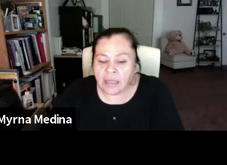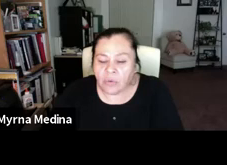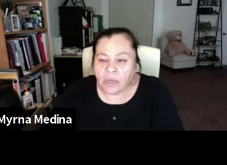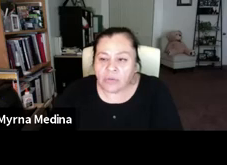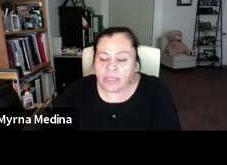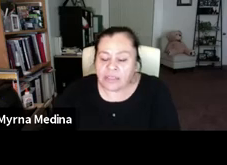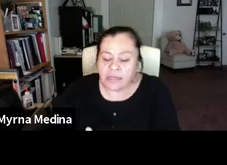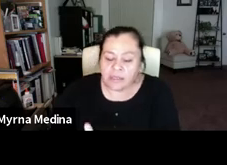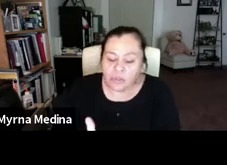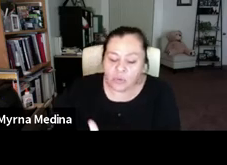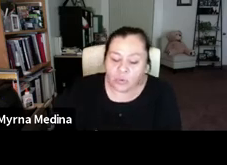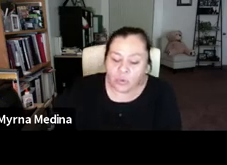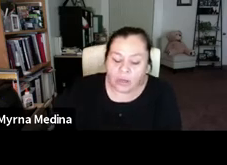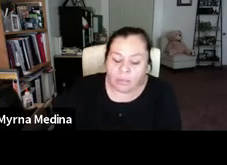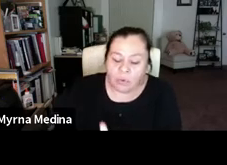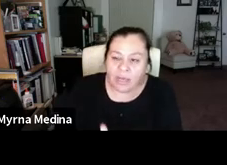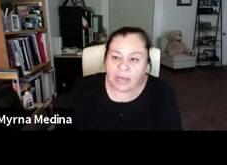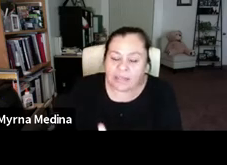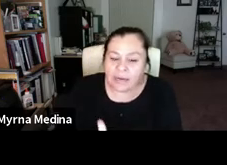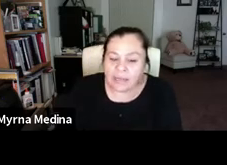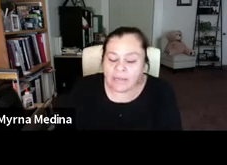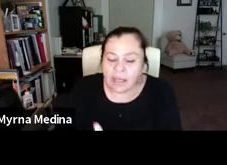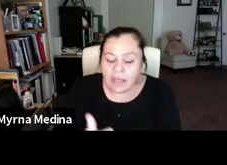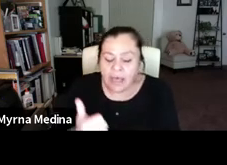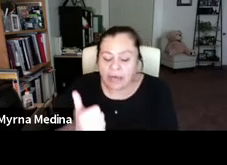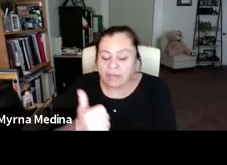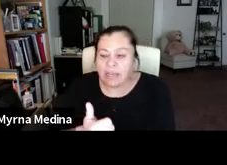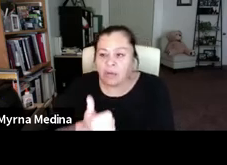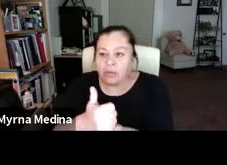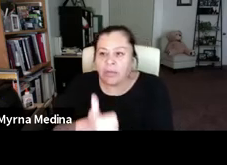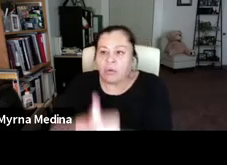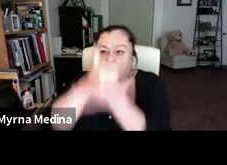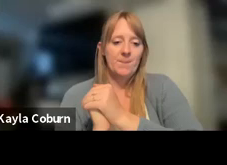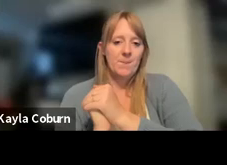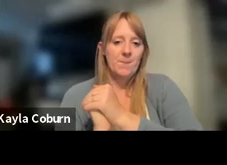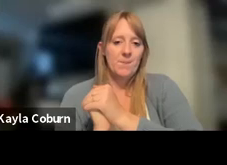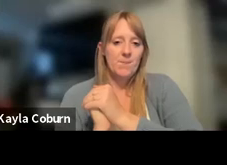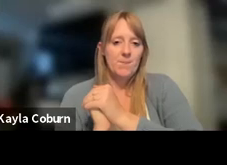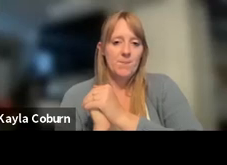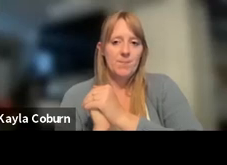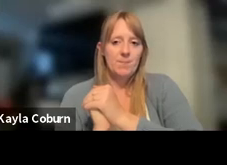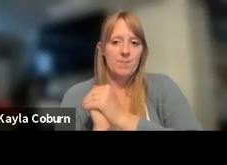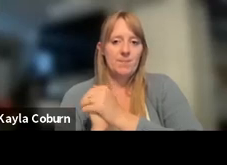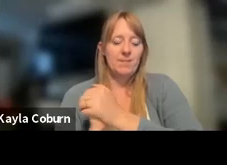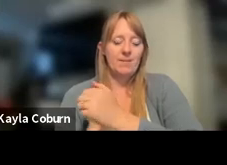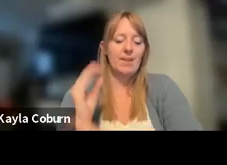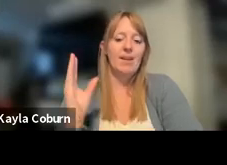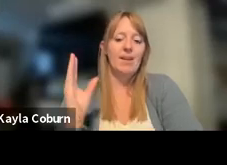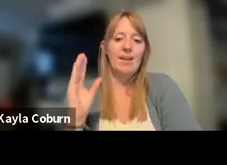seña de ayuda, ustedes tienen su pulgar hacia arriba, arriba de la otra mano y ese es arriba.